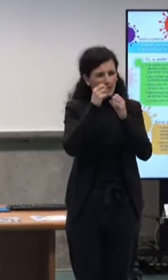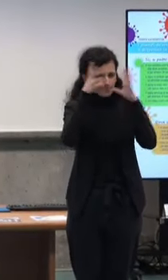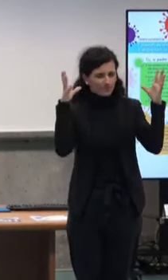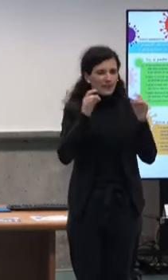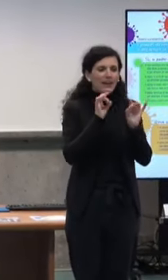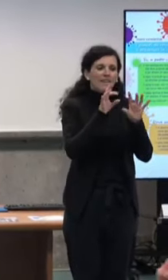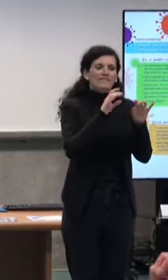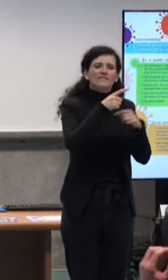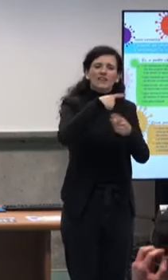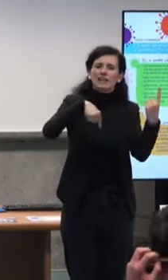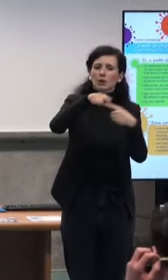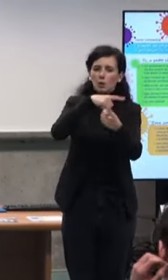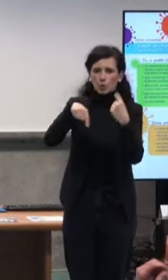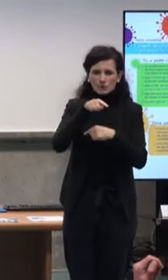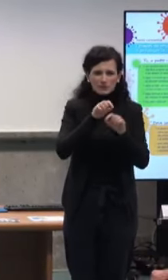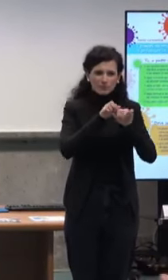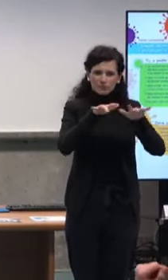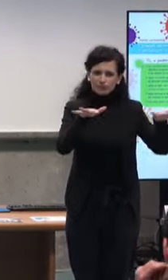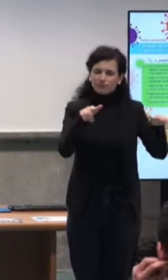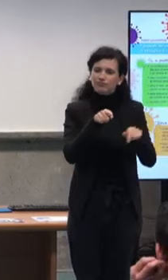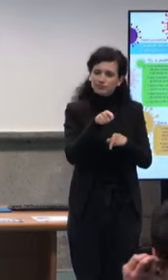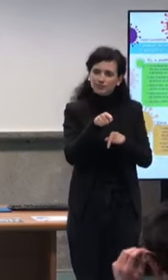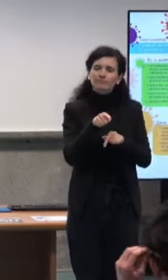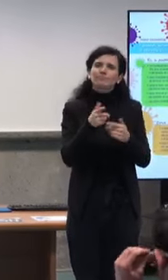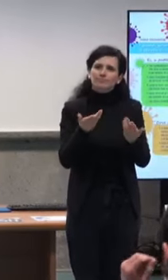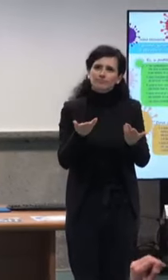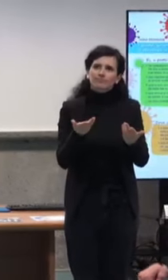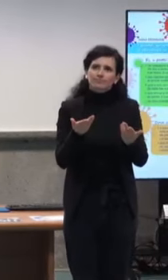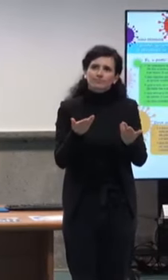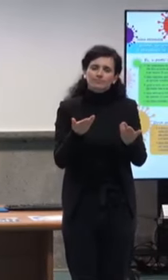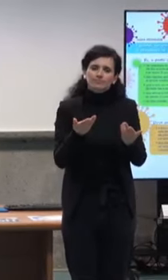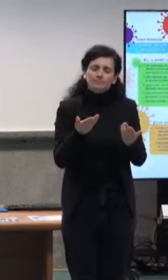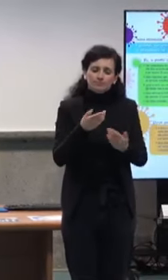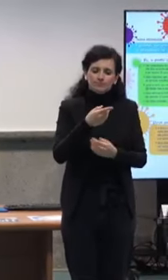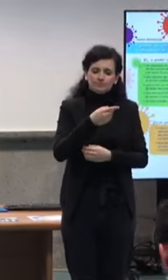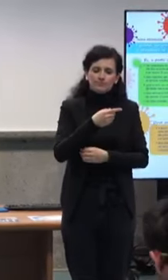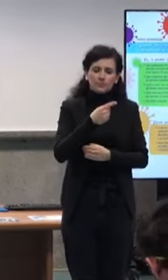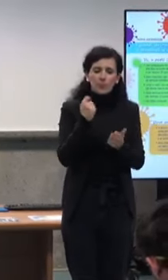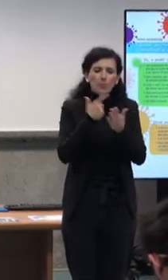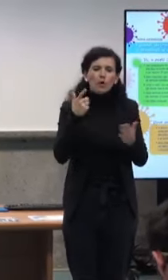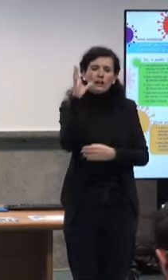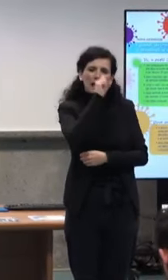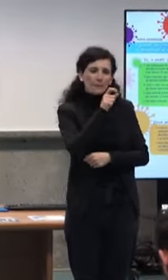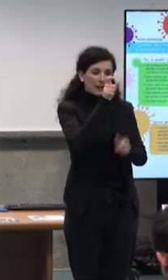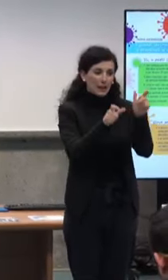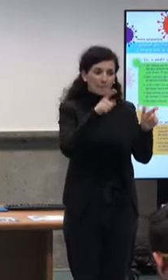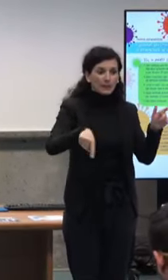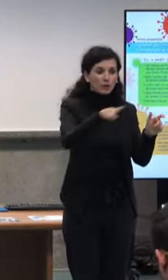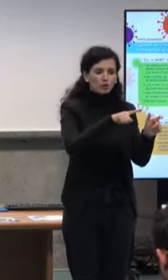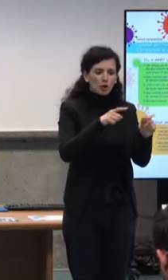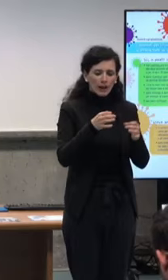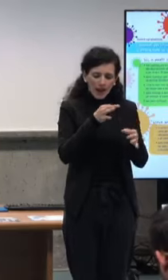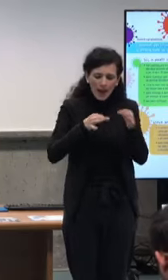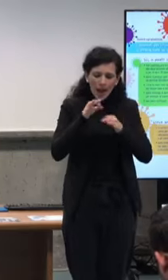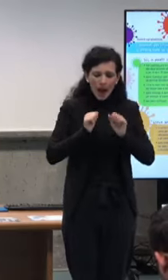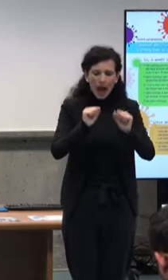una fattispecie retrospettiva cioè cerchiamo oggi quali sono gli anticorpi nella popolazione che sono stati maturati